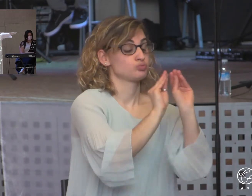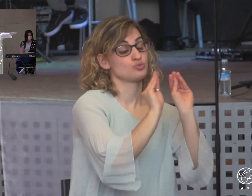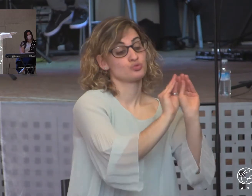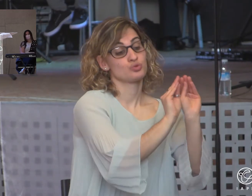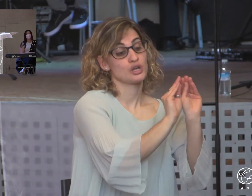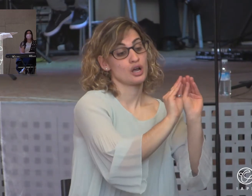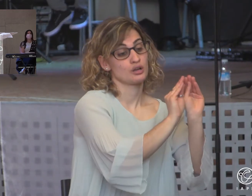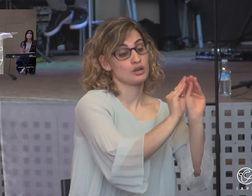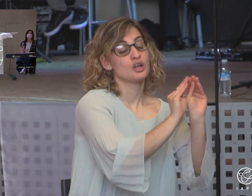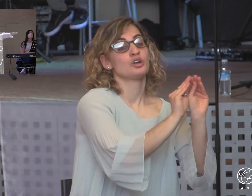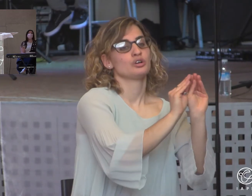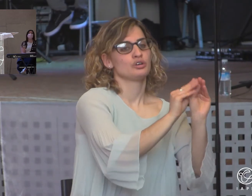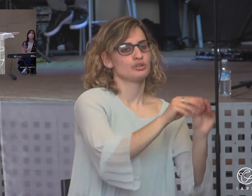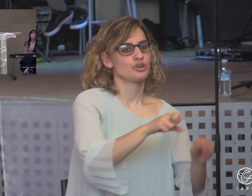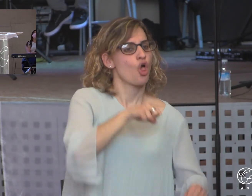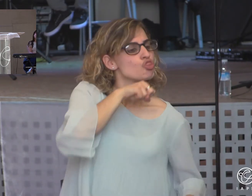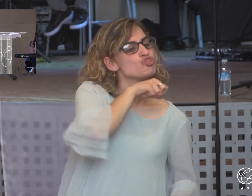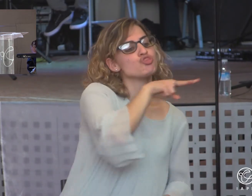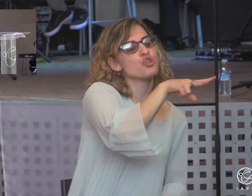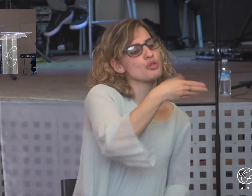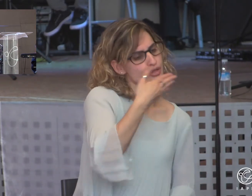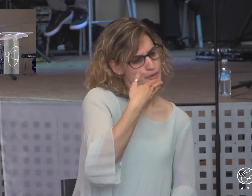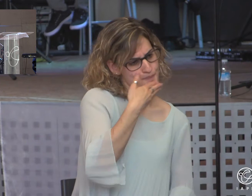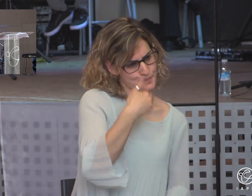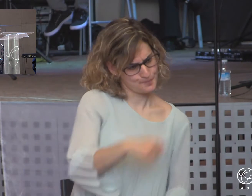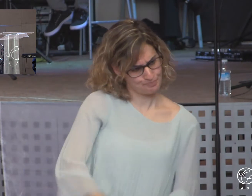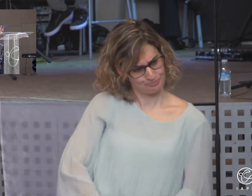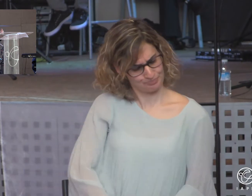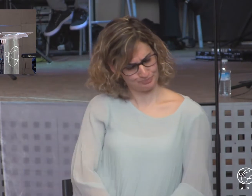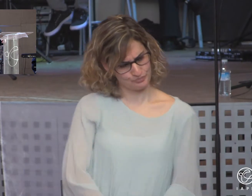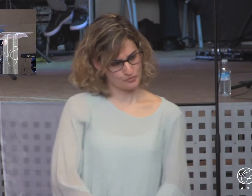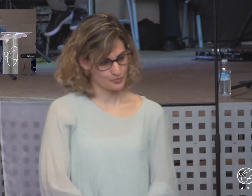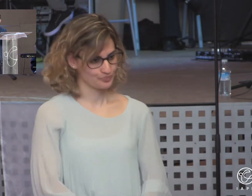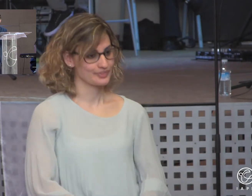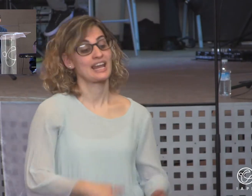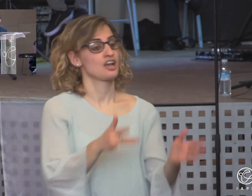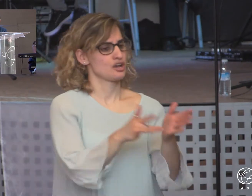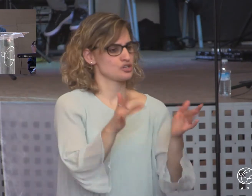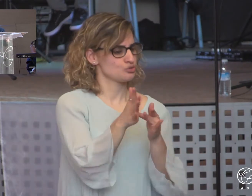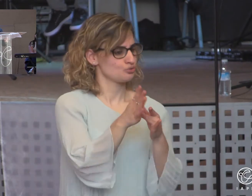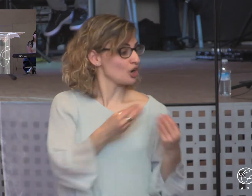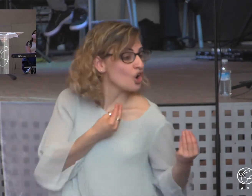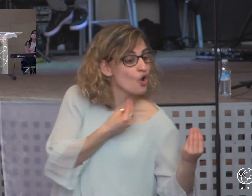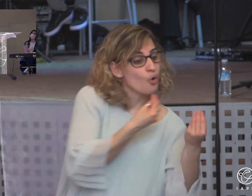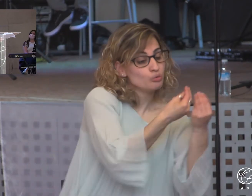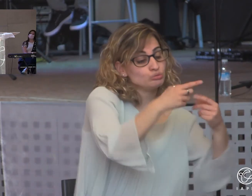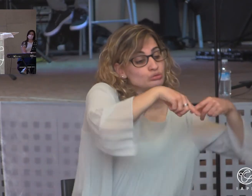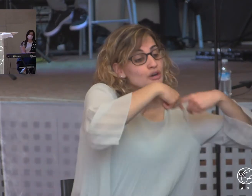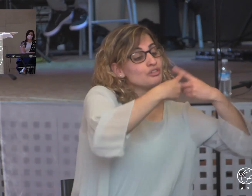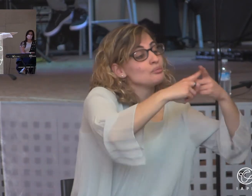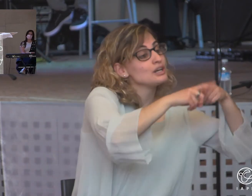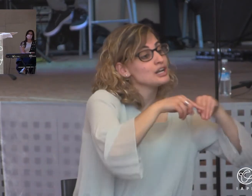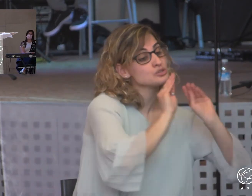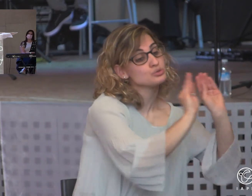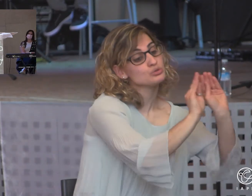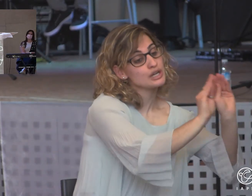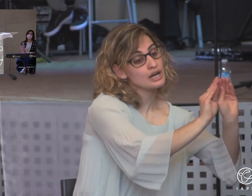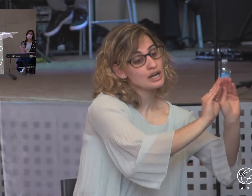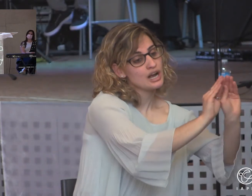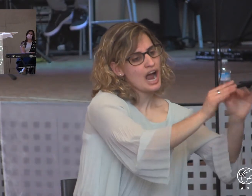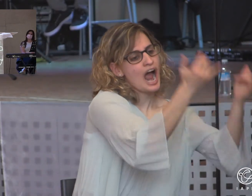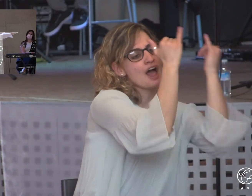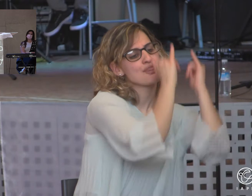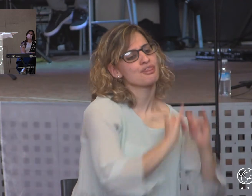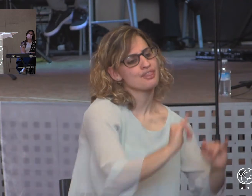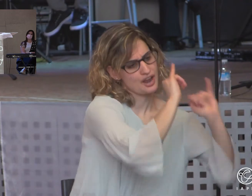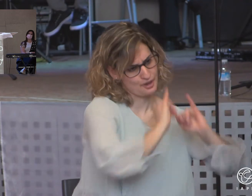familia a celebrar en Jerusalén esta celebración tan importante y tan especial.